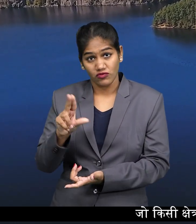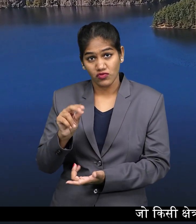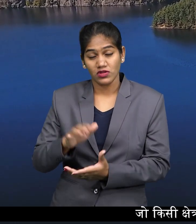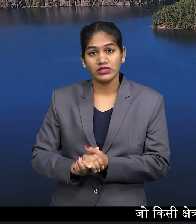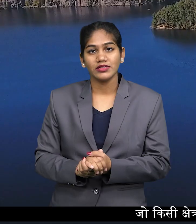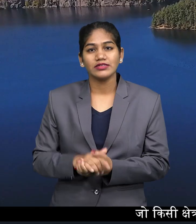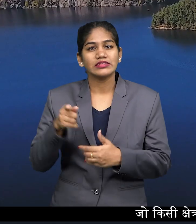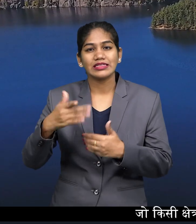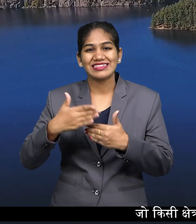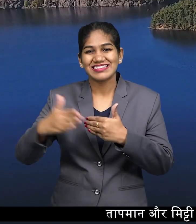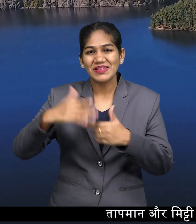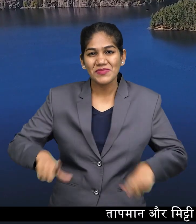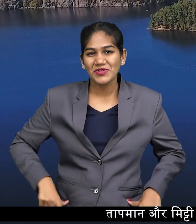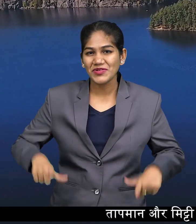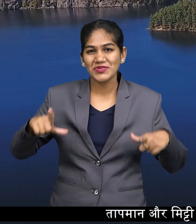है।